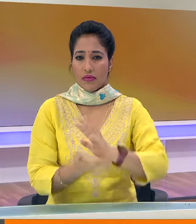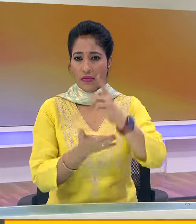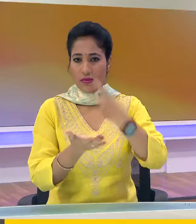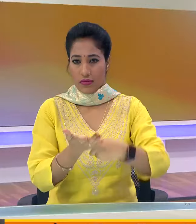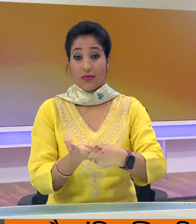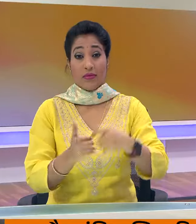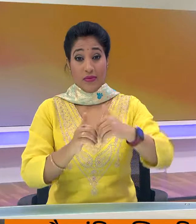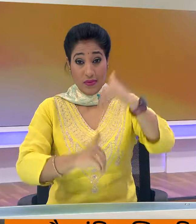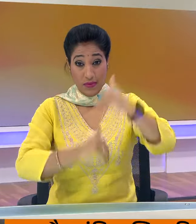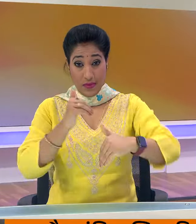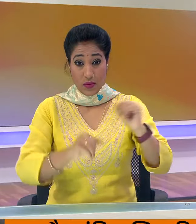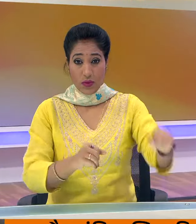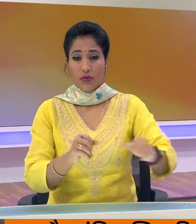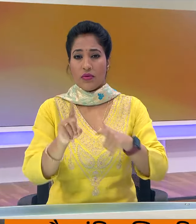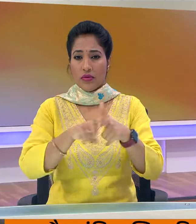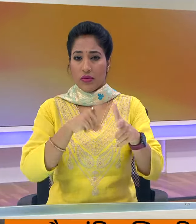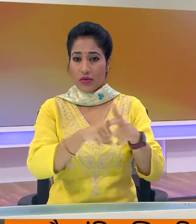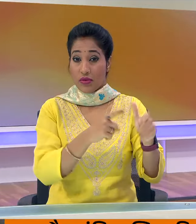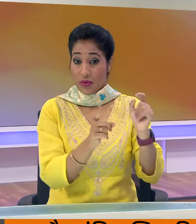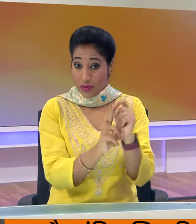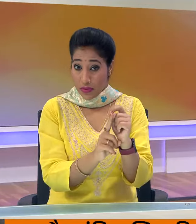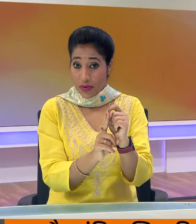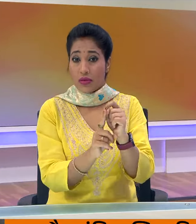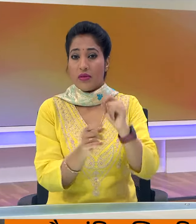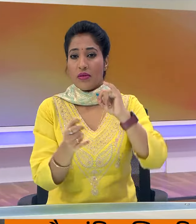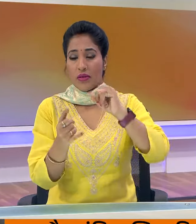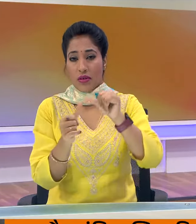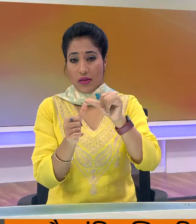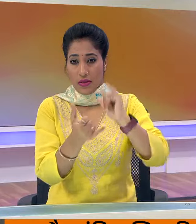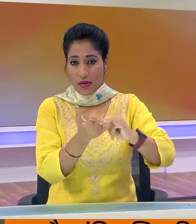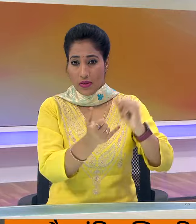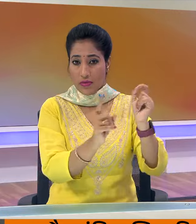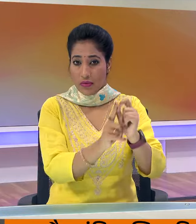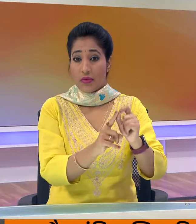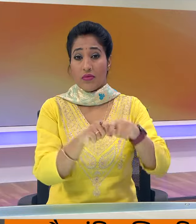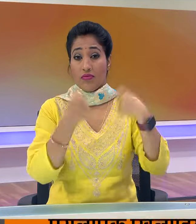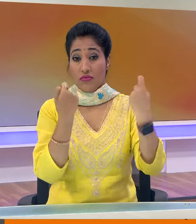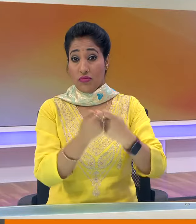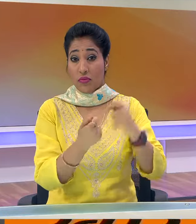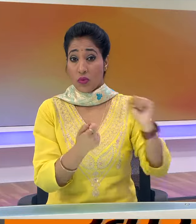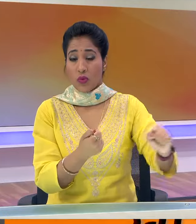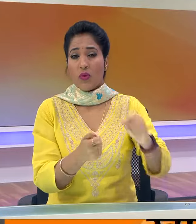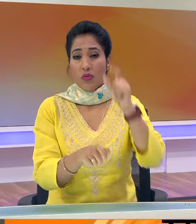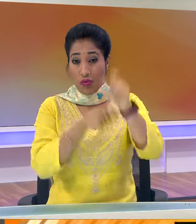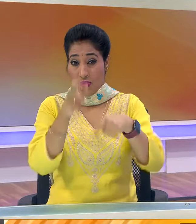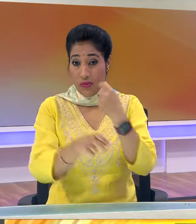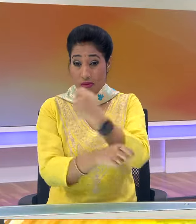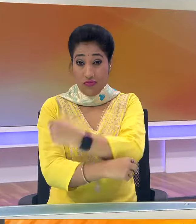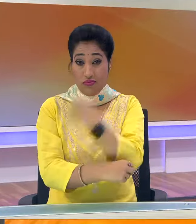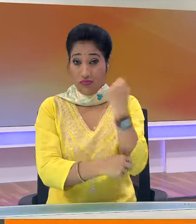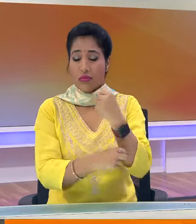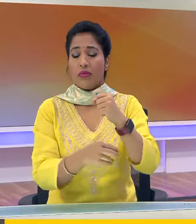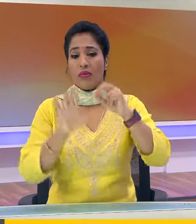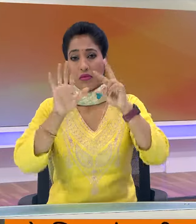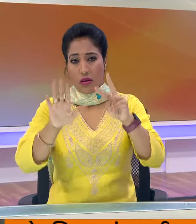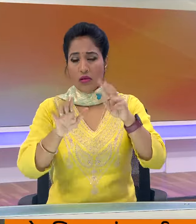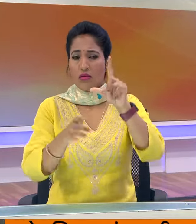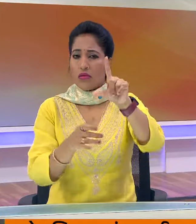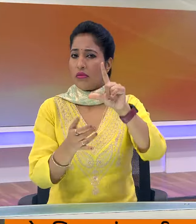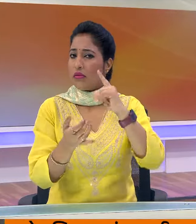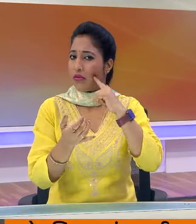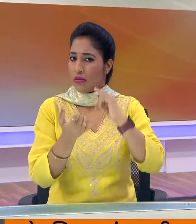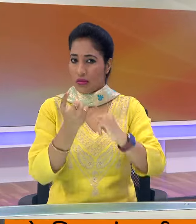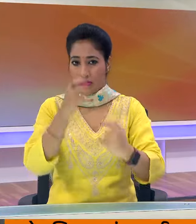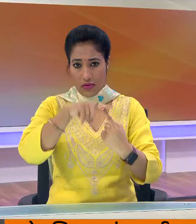हरियाणा विधानसभा चुनाव के लिए JJP-ASP गठबंधन ने अपने उम्मीदवारों की 7वीं सूची जारी कर दी है। उम्मीदवारों